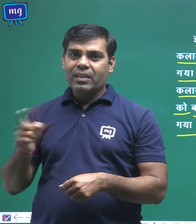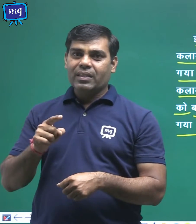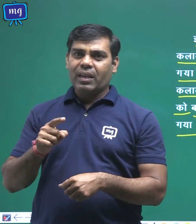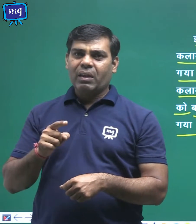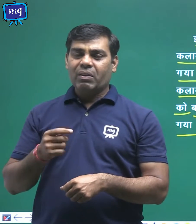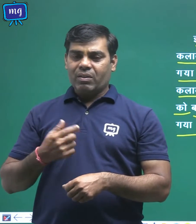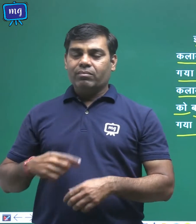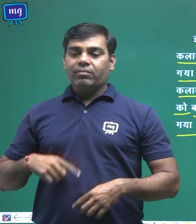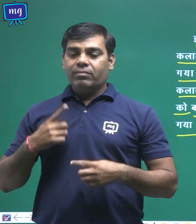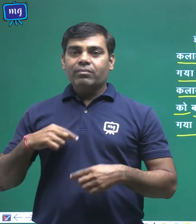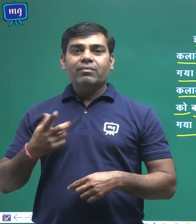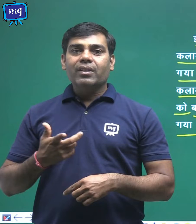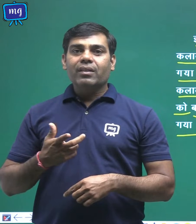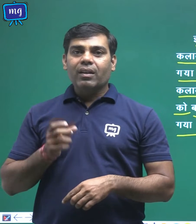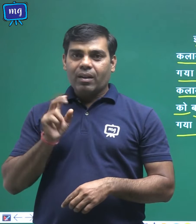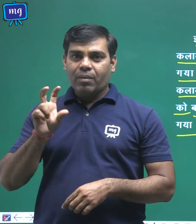में